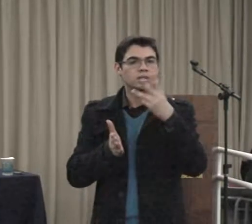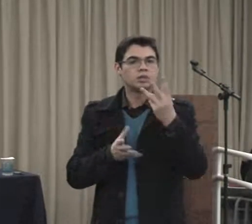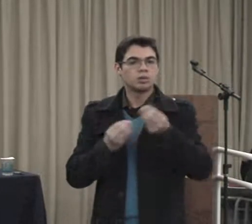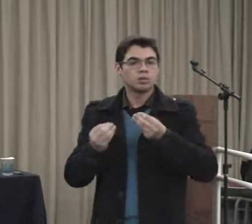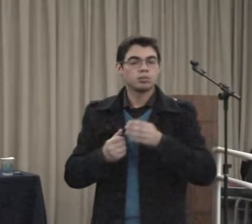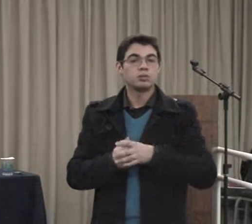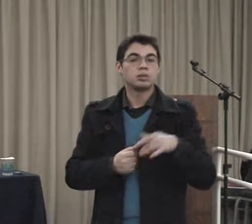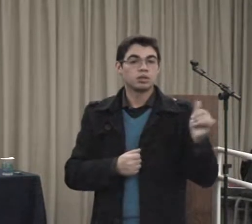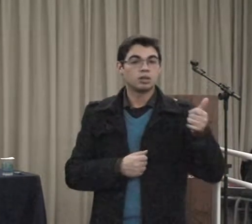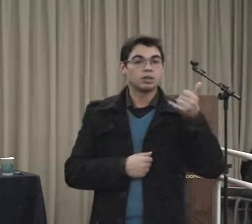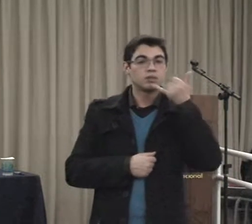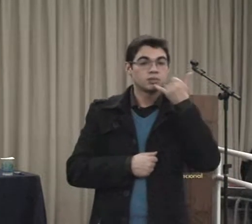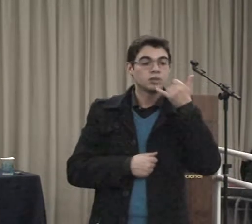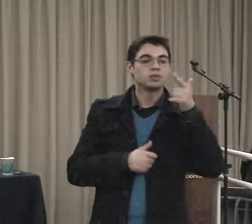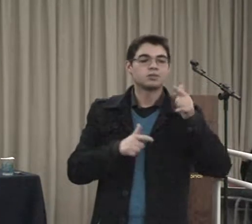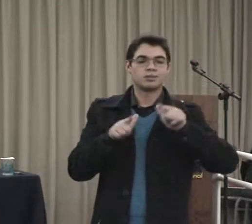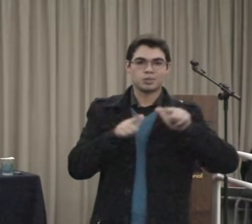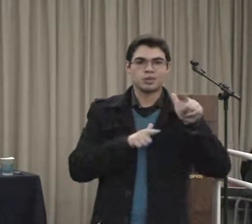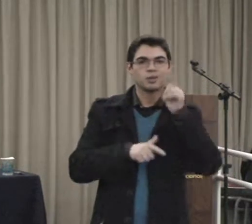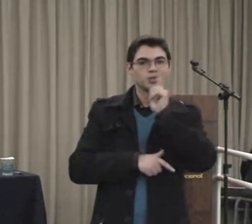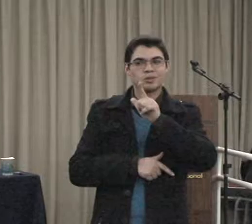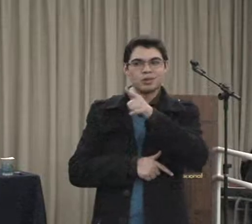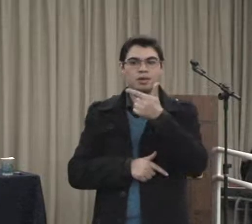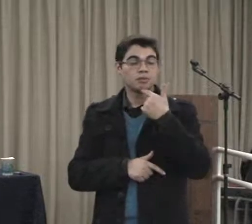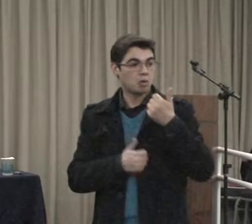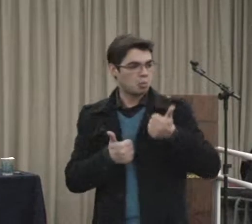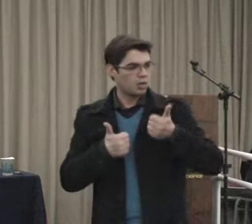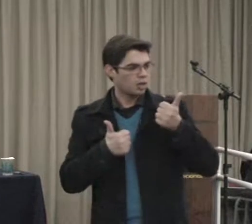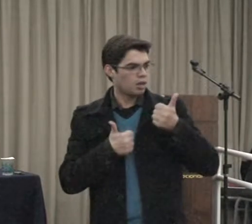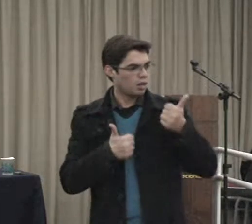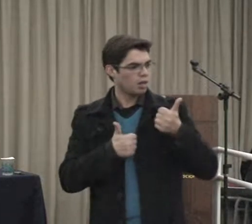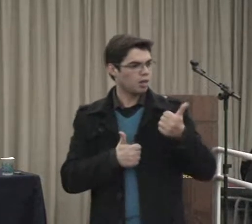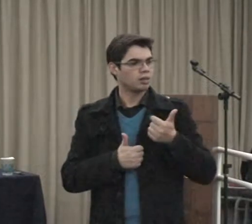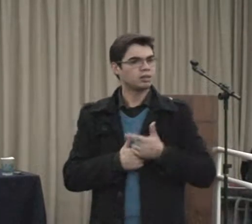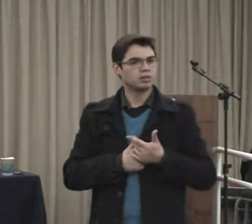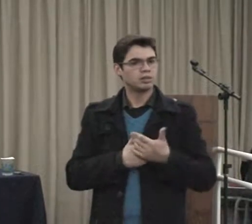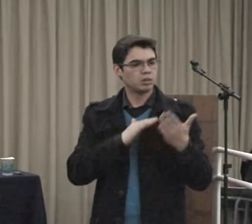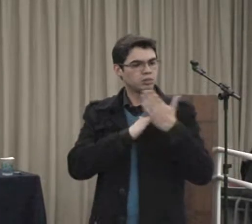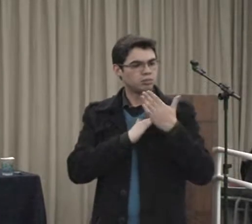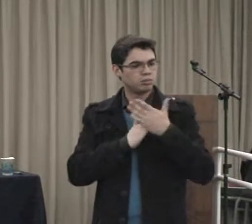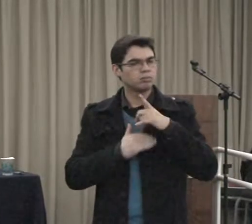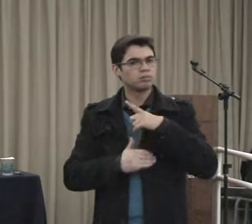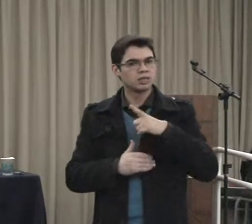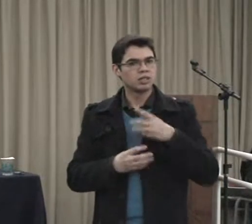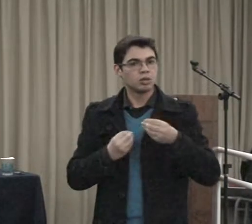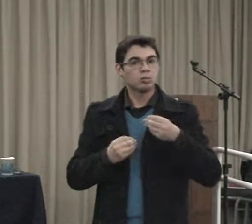Conclusão? Ficou trabalhando a pessoa cega no atendimento. Então muita gente foi atendida